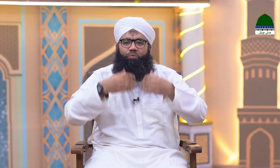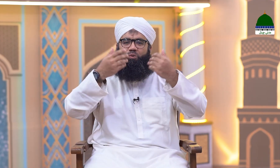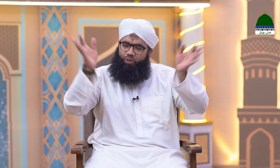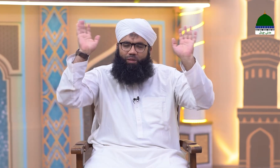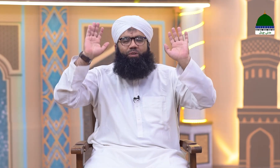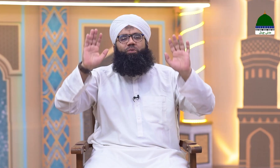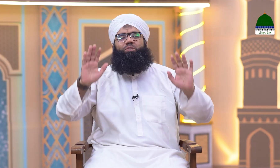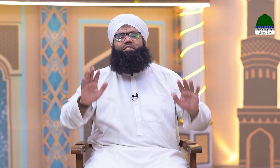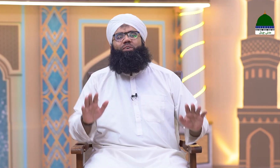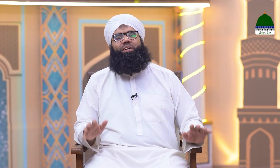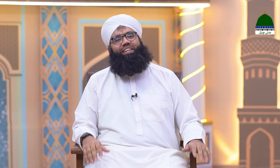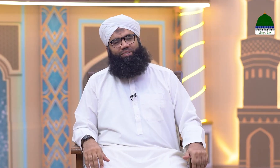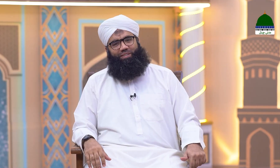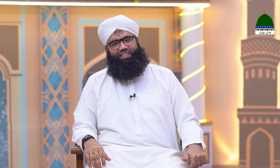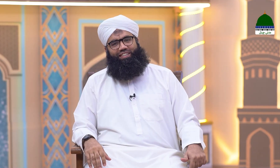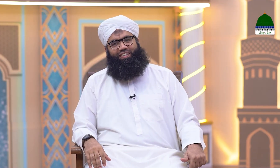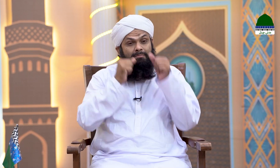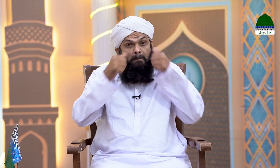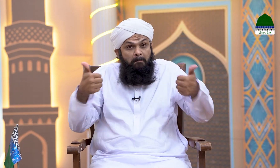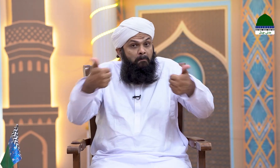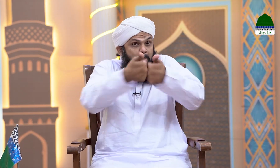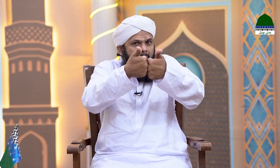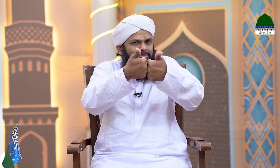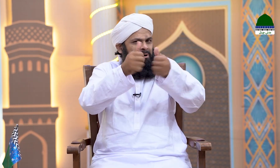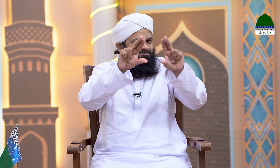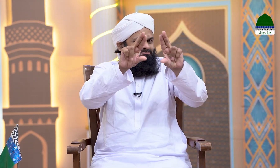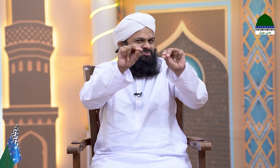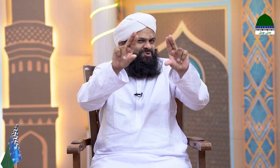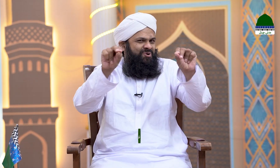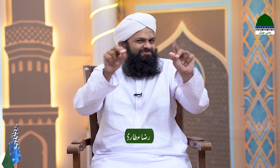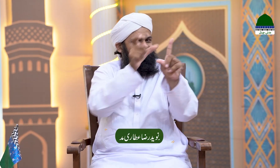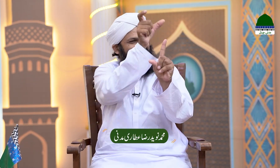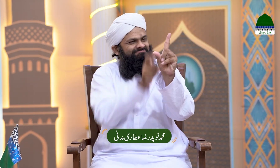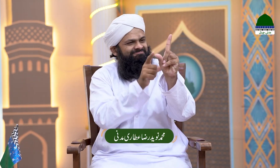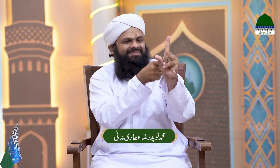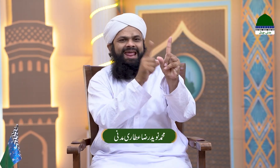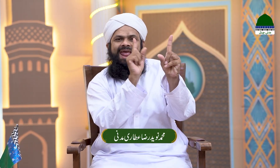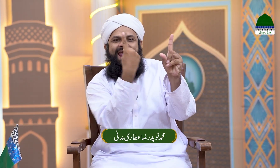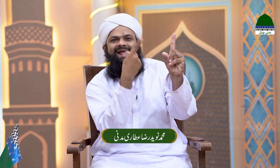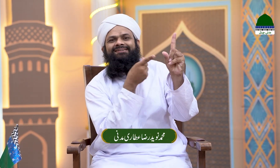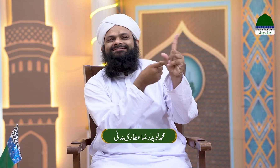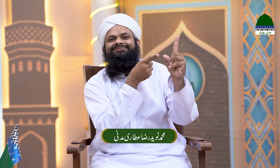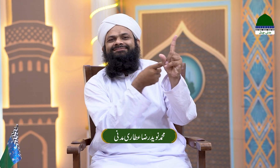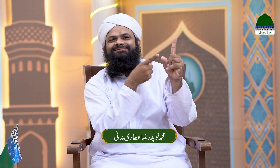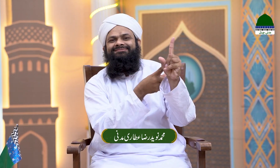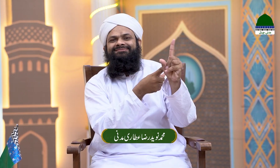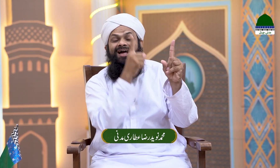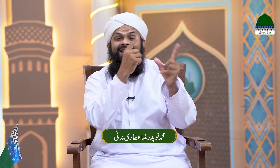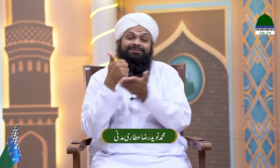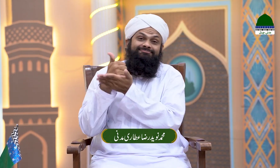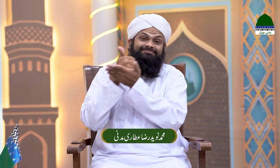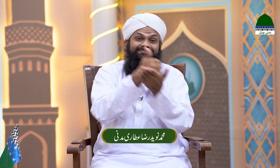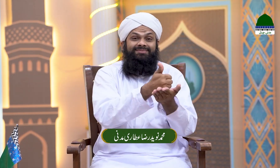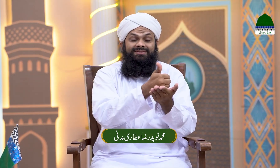ان خوبصورتوں میں بھی حضور جیسا کوئی نہیں ہے، سبحان اللہ ہے۔ حضور علیہ السلام کو اللہ تبارک و تعالی نے ایسا کمال عطا فرمایا ہے،